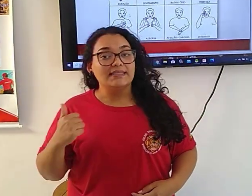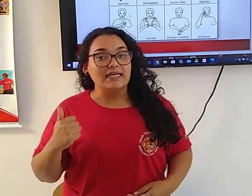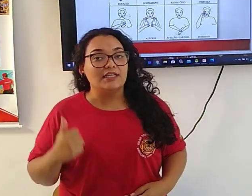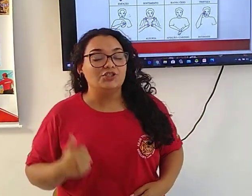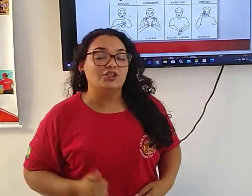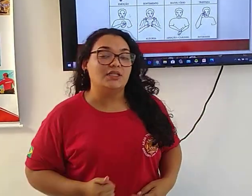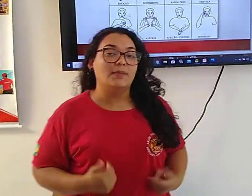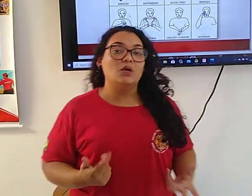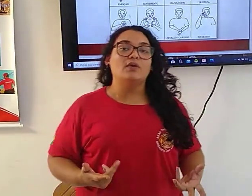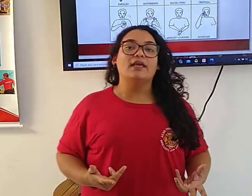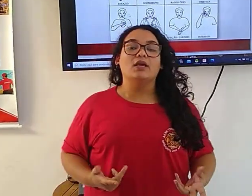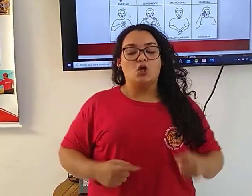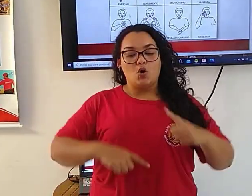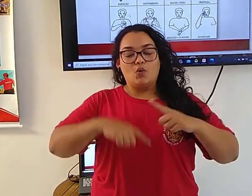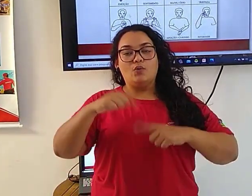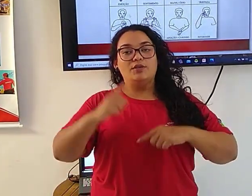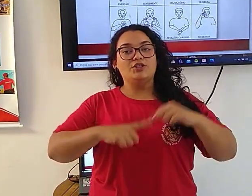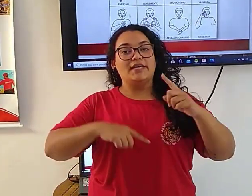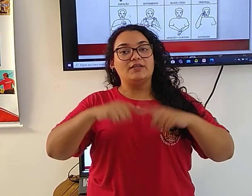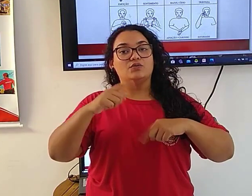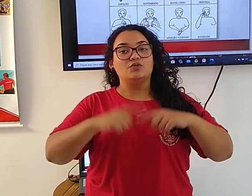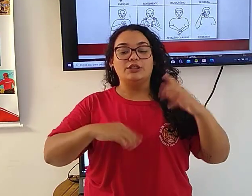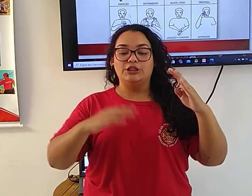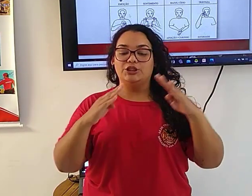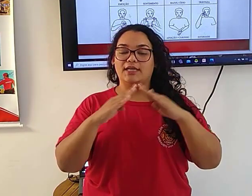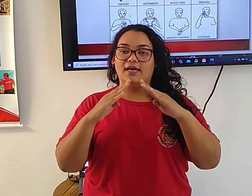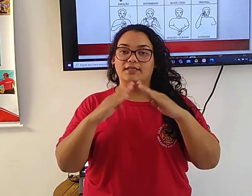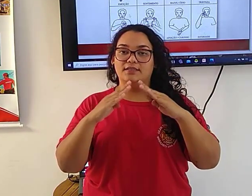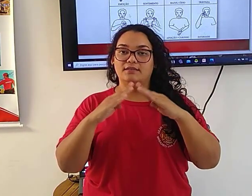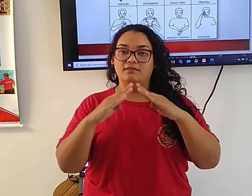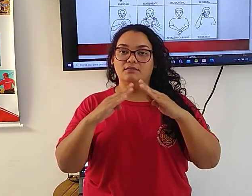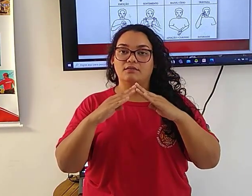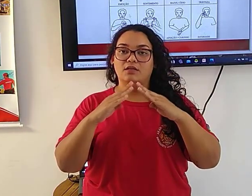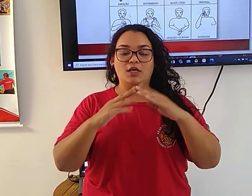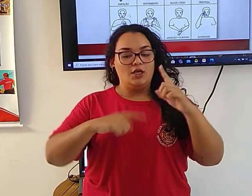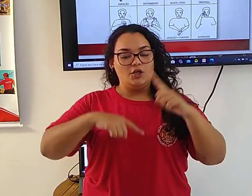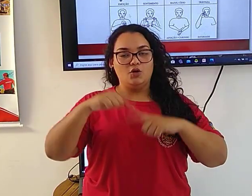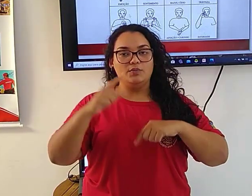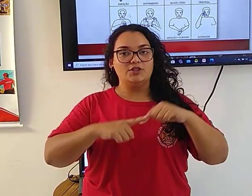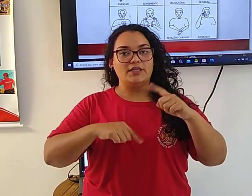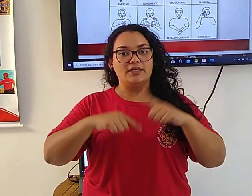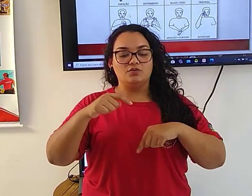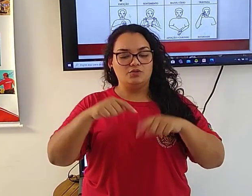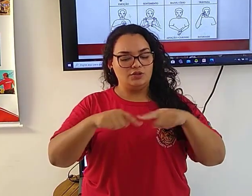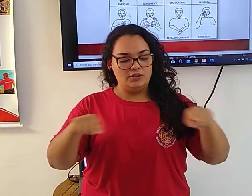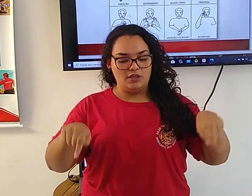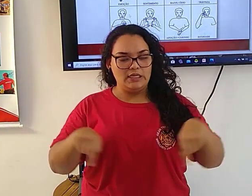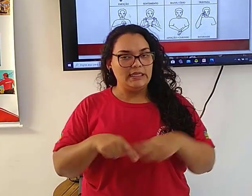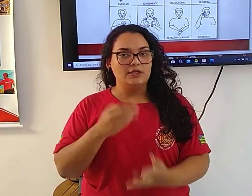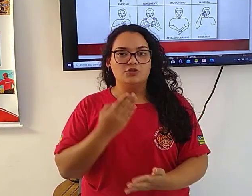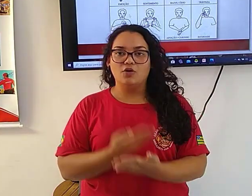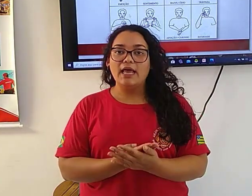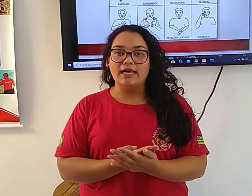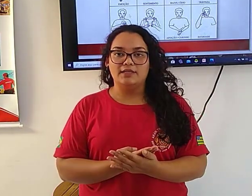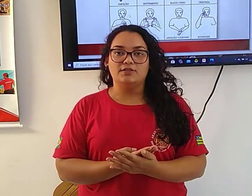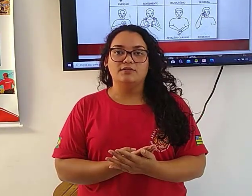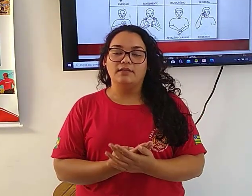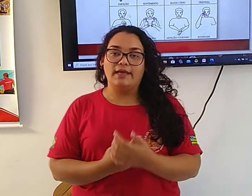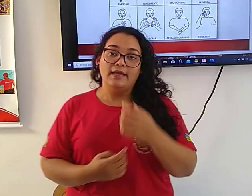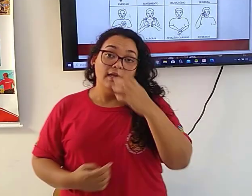gente trabalhou o quê? Objetos de casa e objetos escolares, né? Então, para